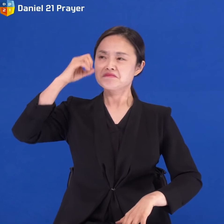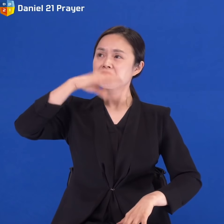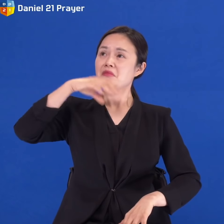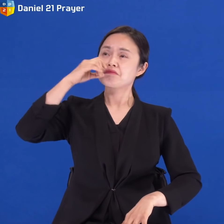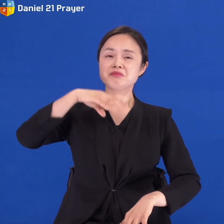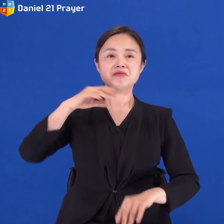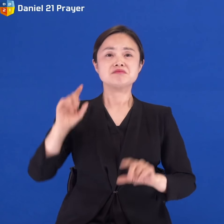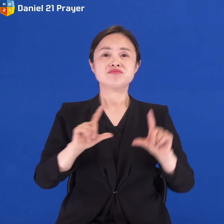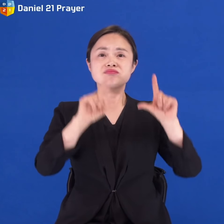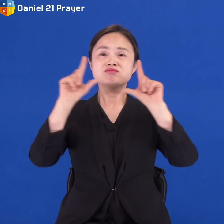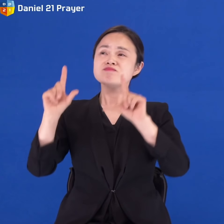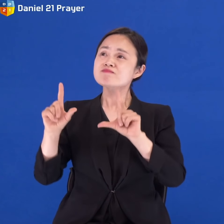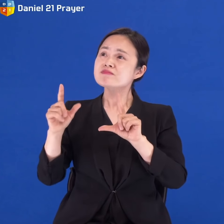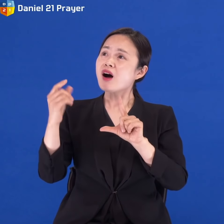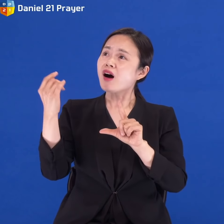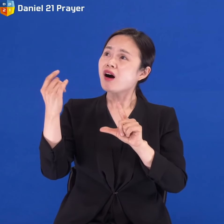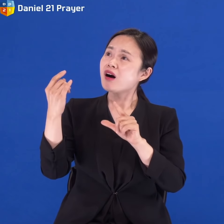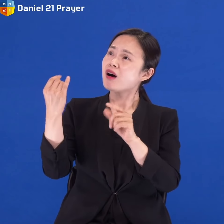아픈 삶을